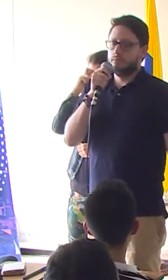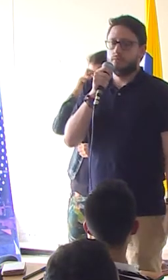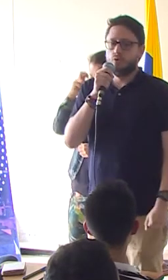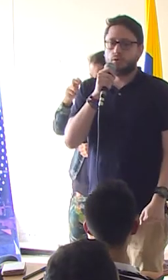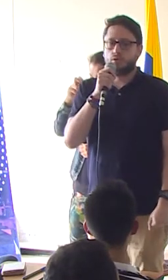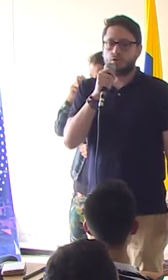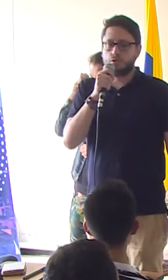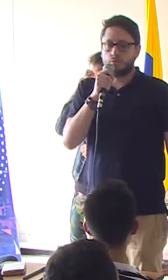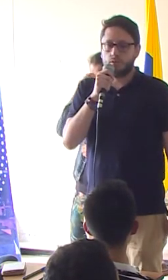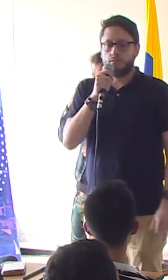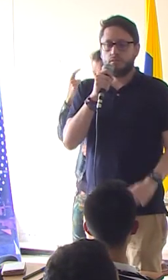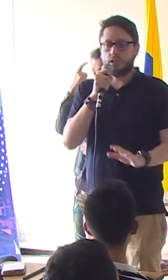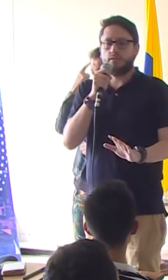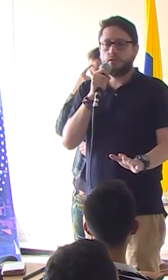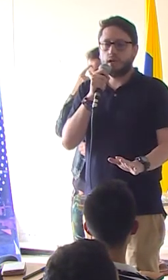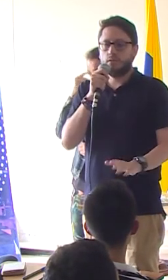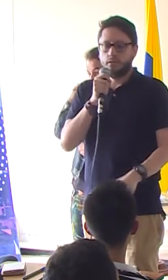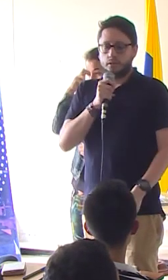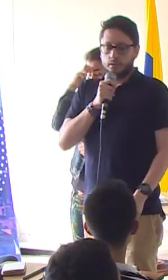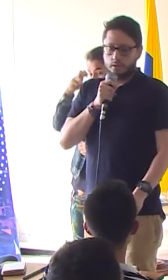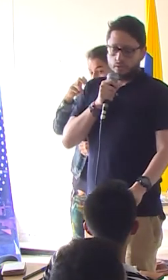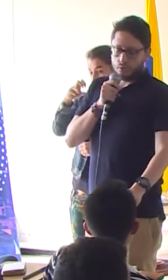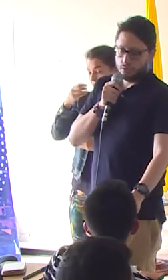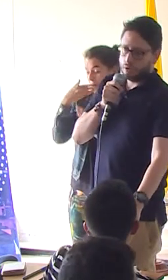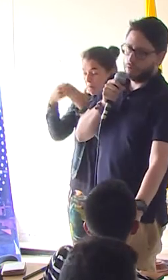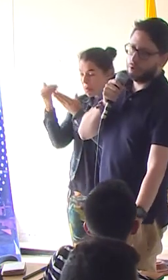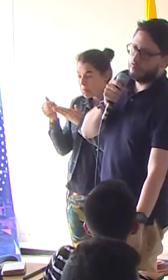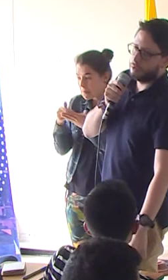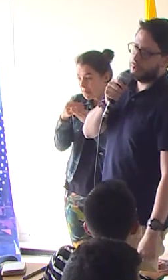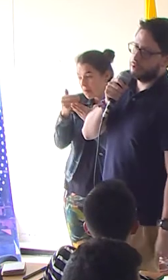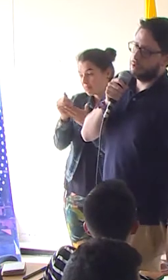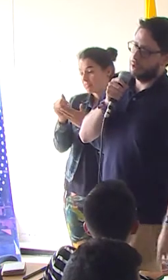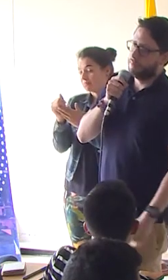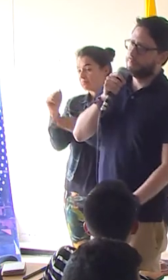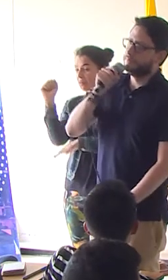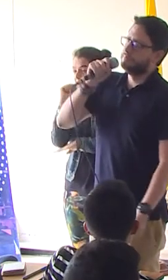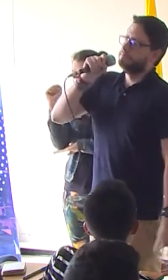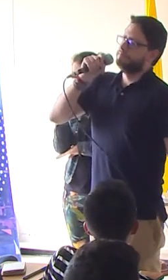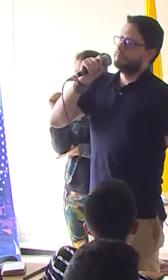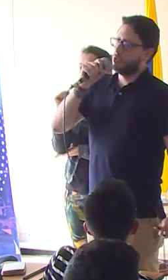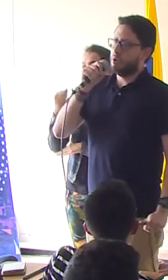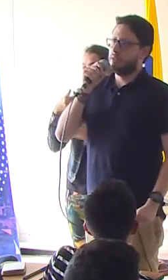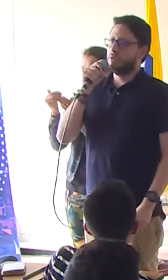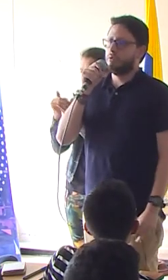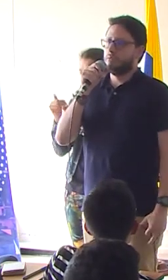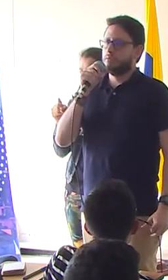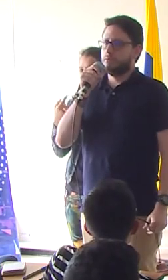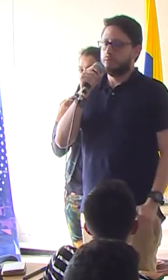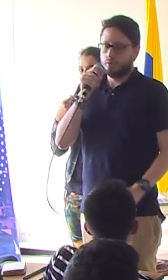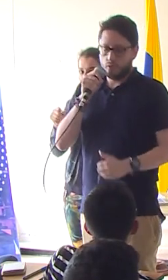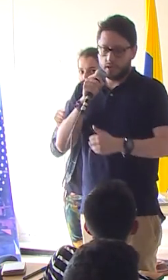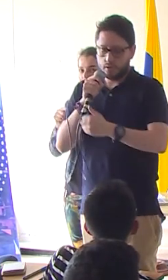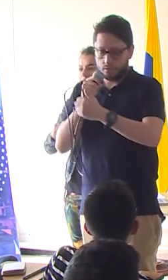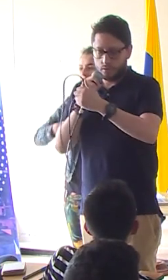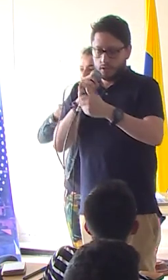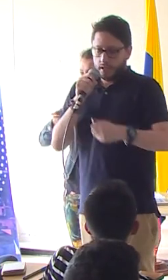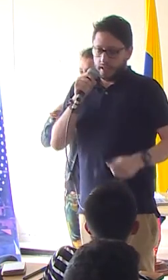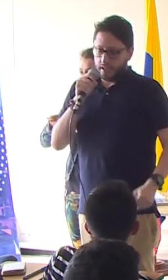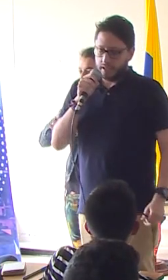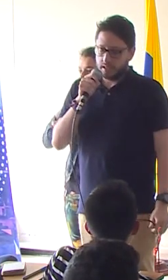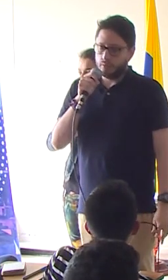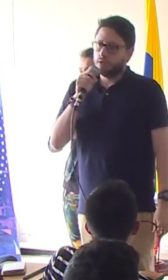un consumo desaforado un automóvil por persona cuánto cuánto